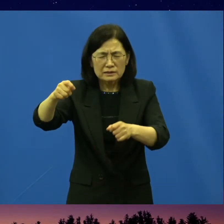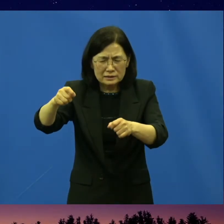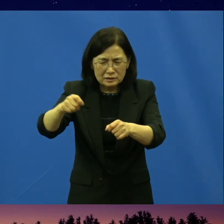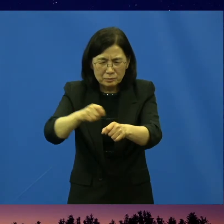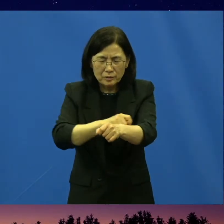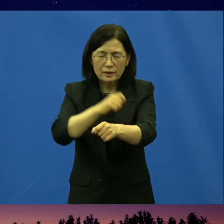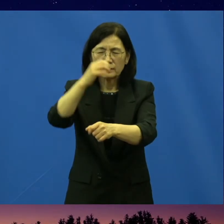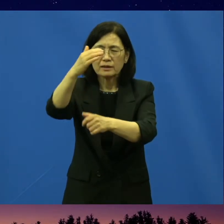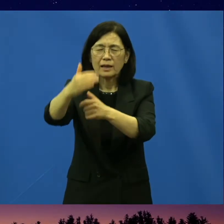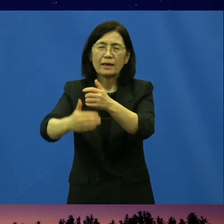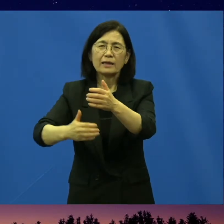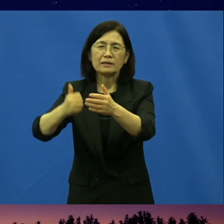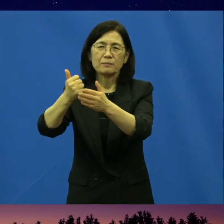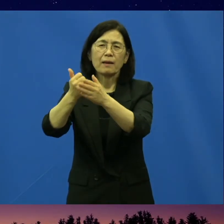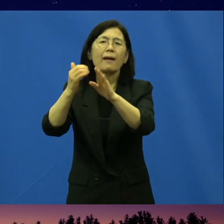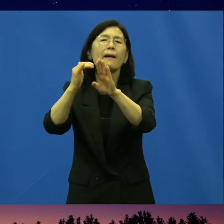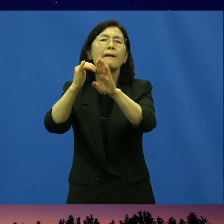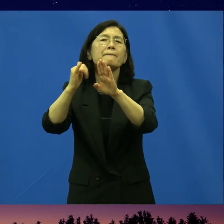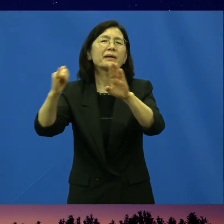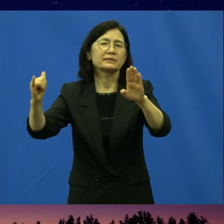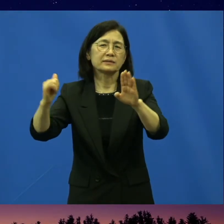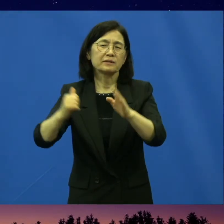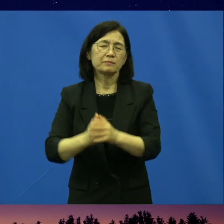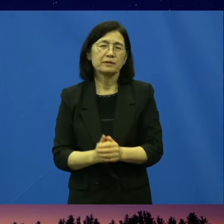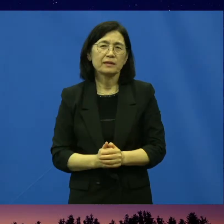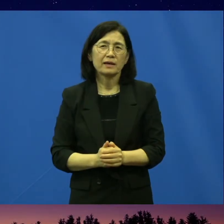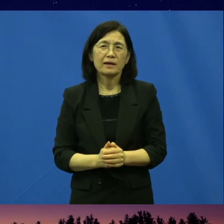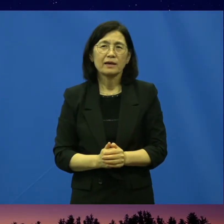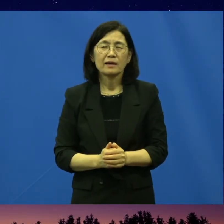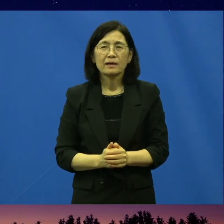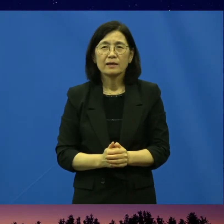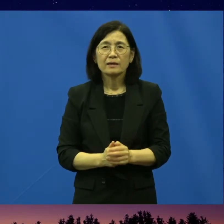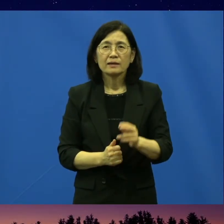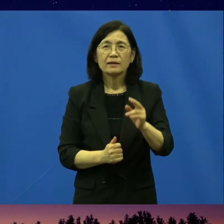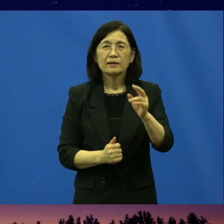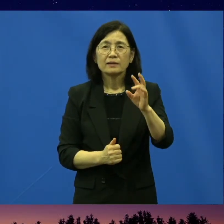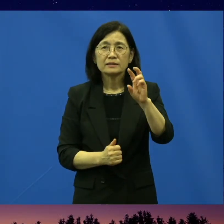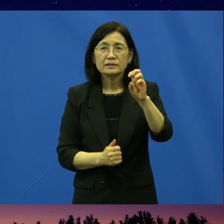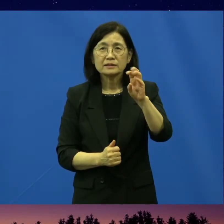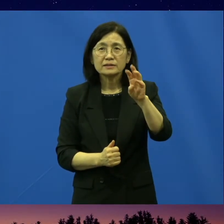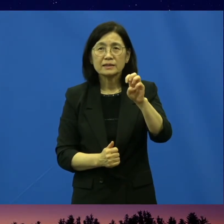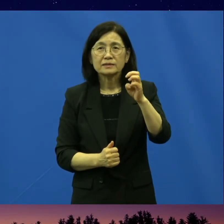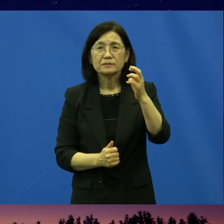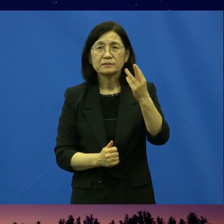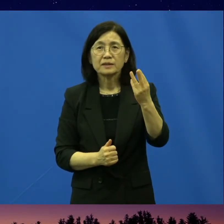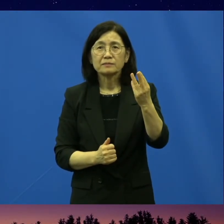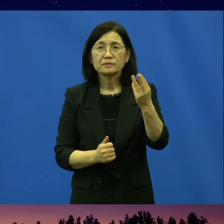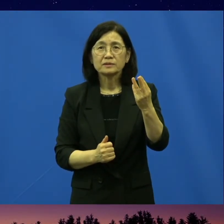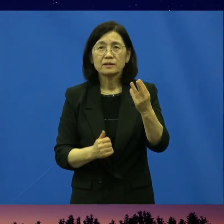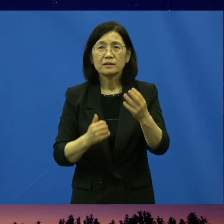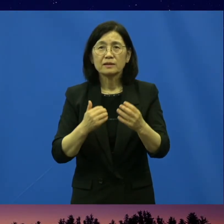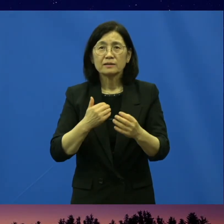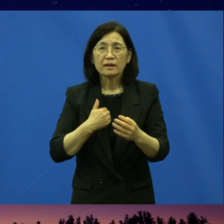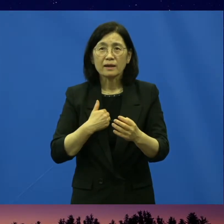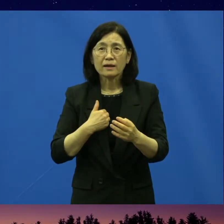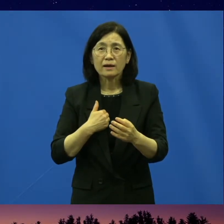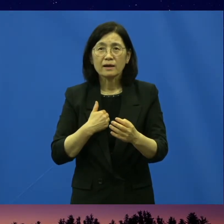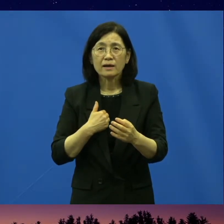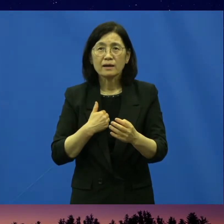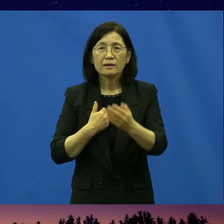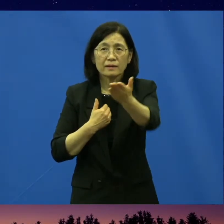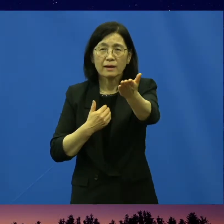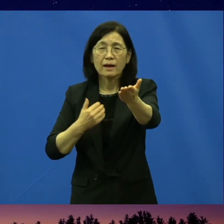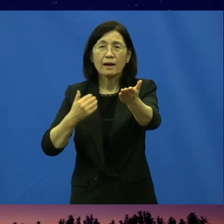소유. 거기 사진을 보세요. 내가 내 눈에 보배롭고